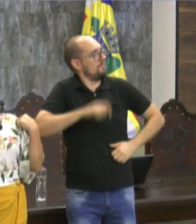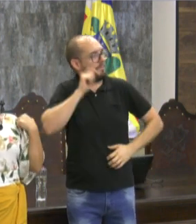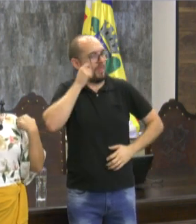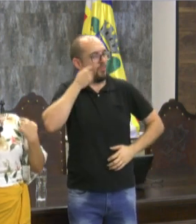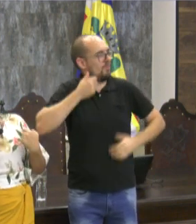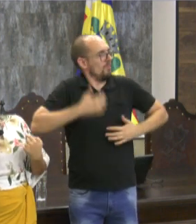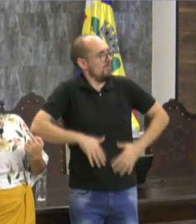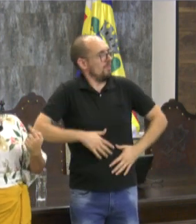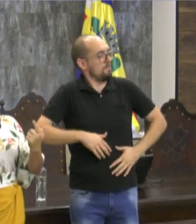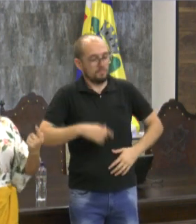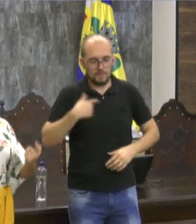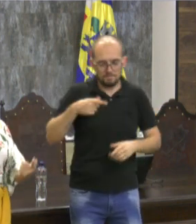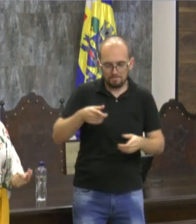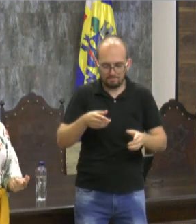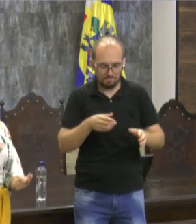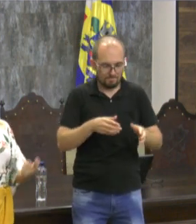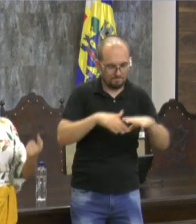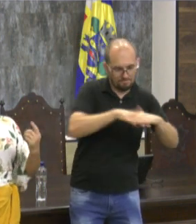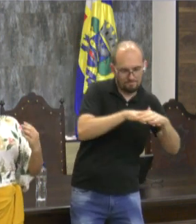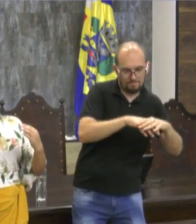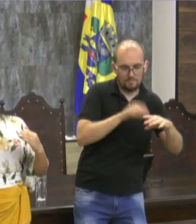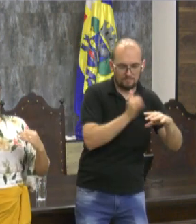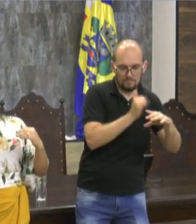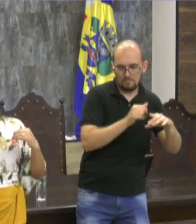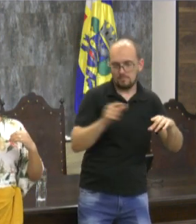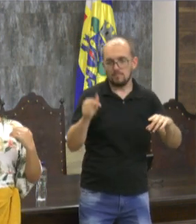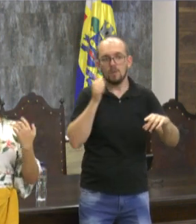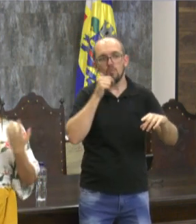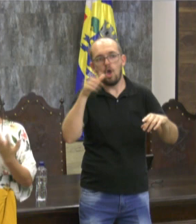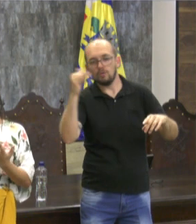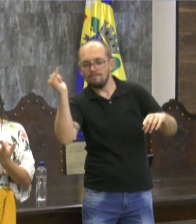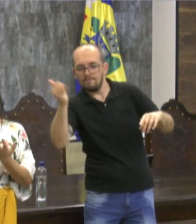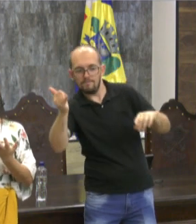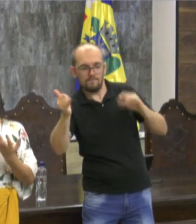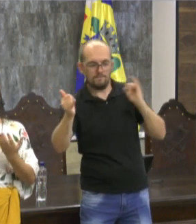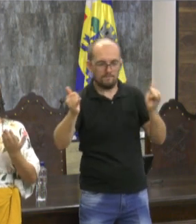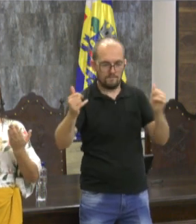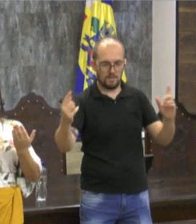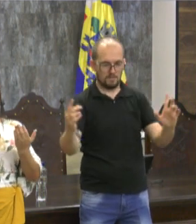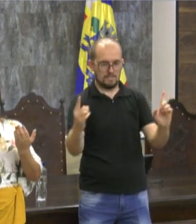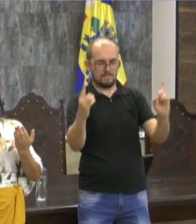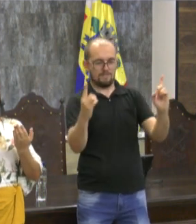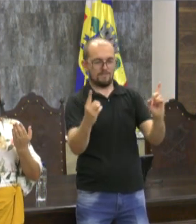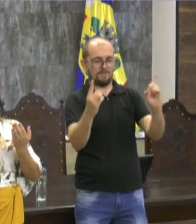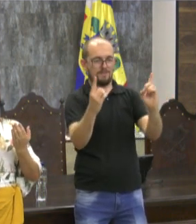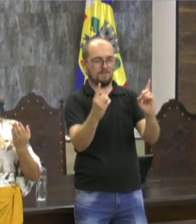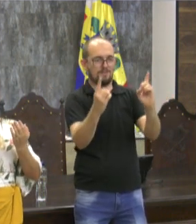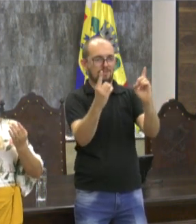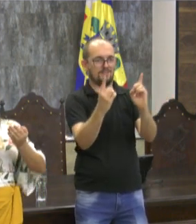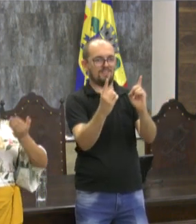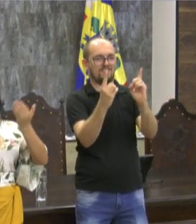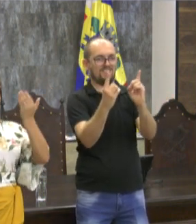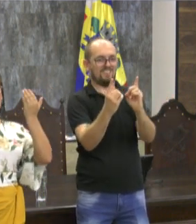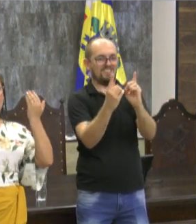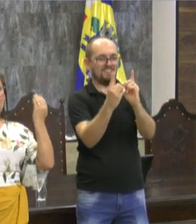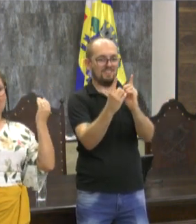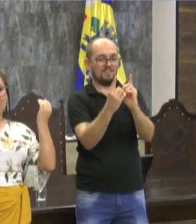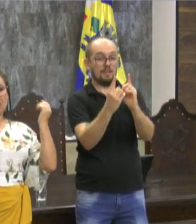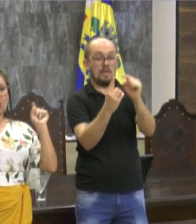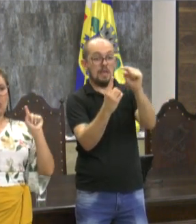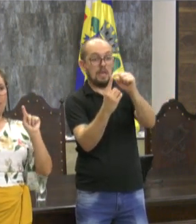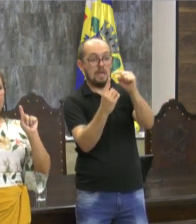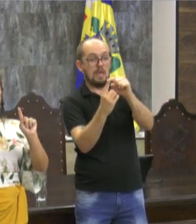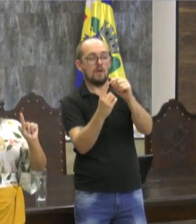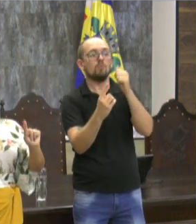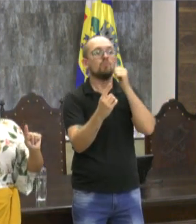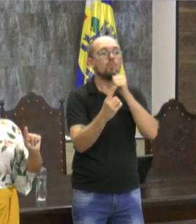lá na escola, eu conduzindo o Gustavo. Então, a Janine, a Adriana fala, né, que foi o encontro do passado da Janine